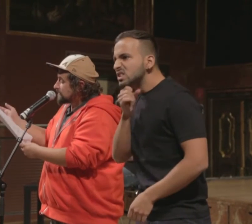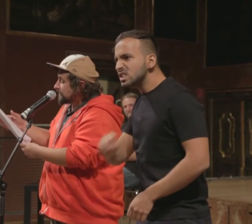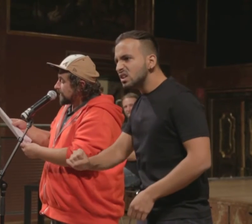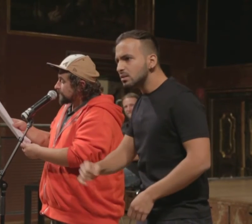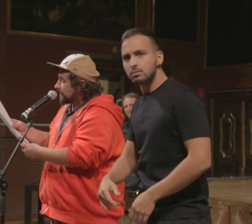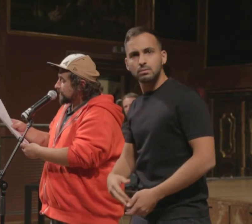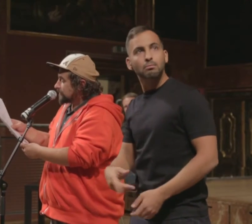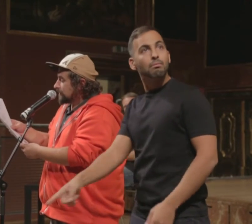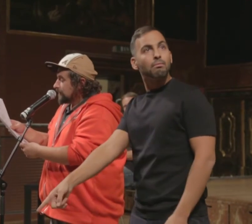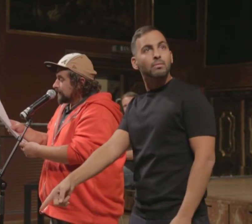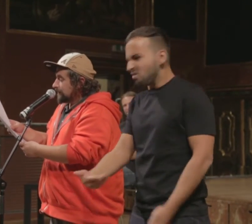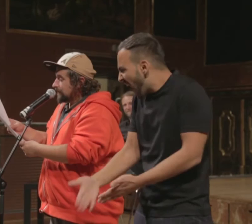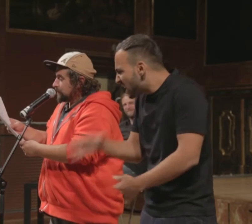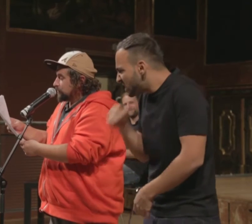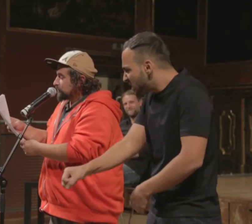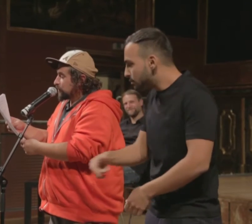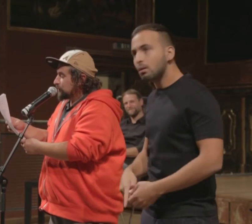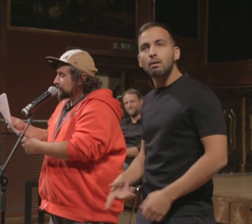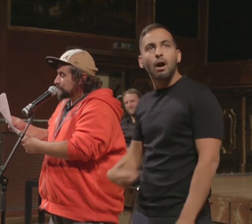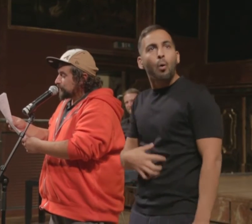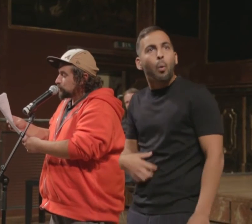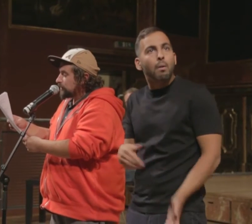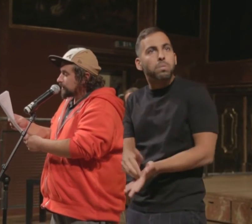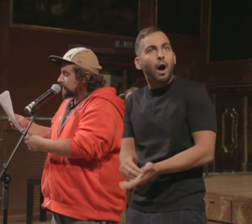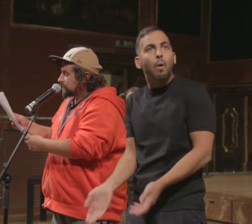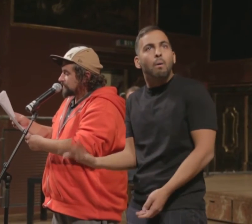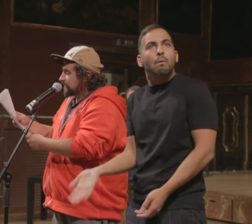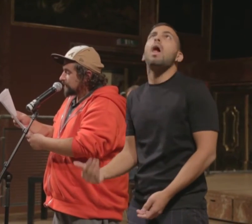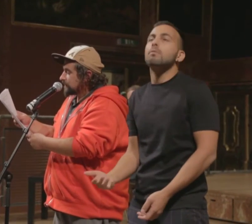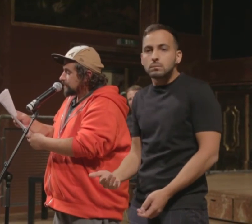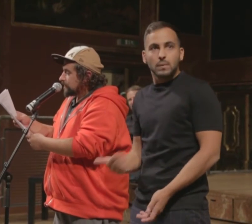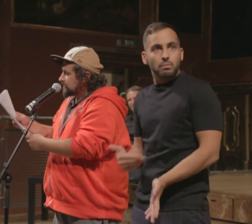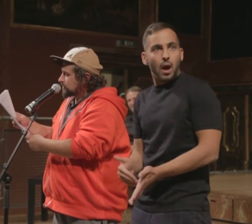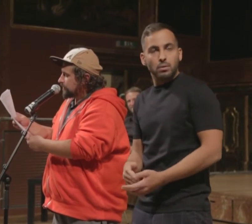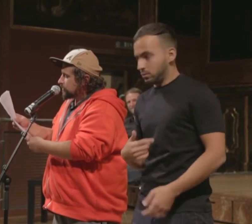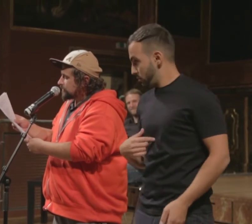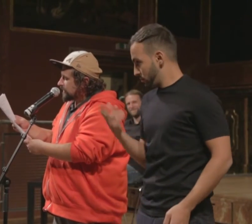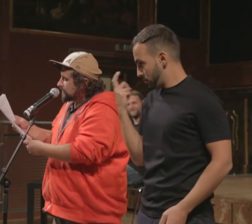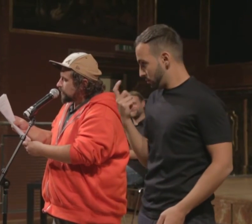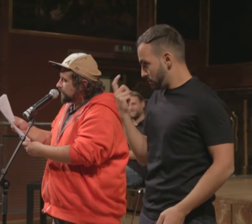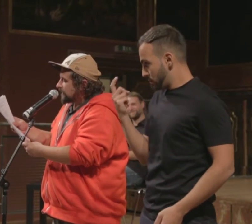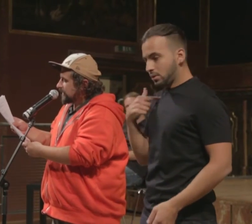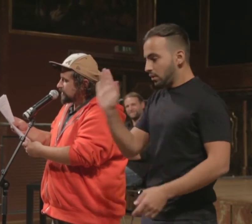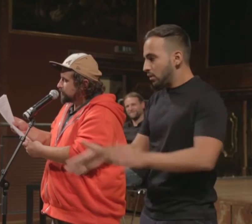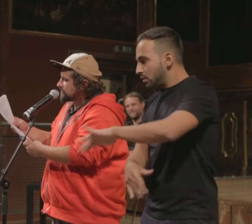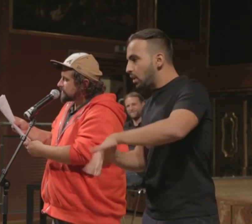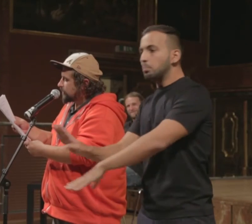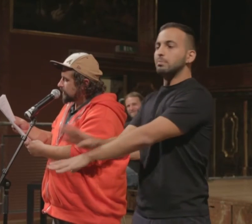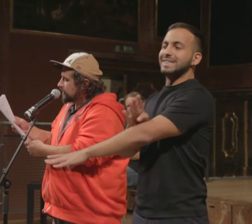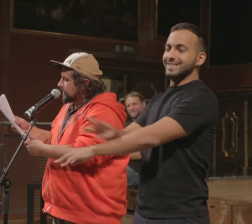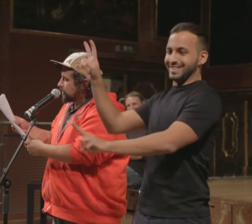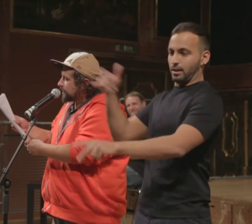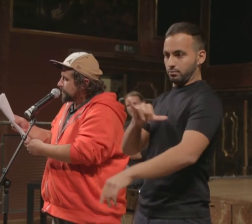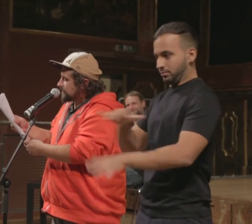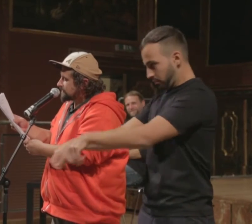was macht die Ziege da, fragte ich. Die ist für Hunger zwischendurch, antwortete Senat. Ich schaute mir wortlos den anderen Koffer an, den mit dem